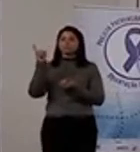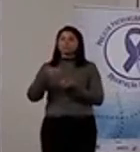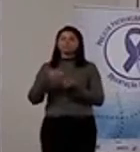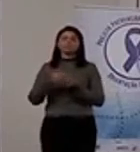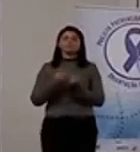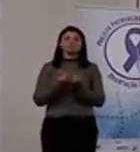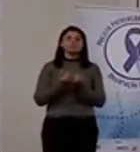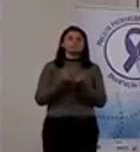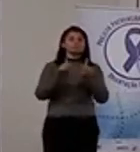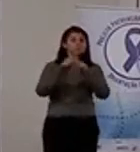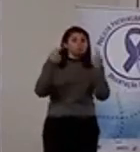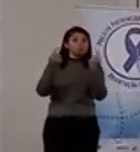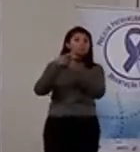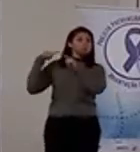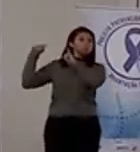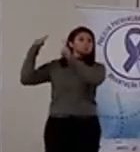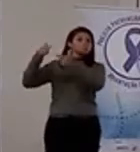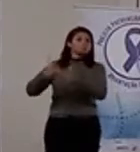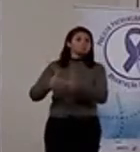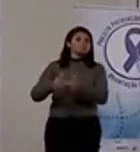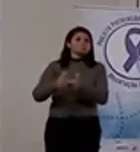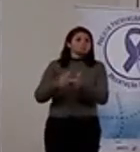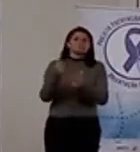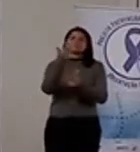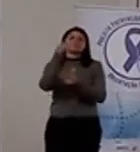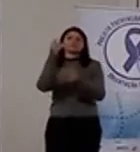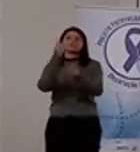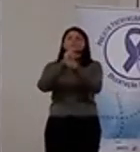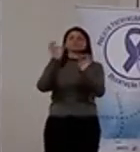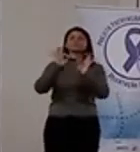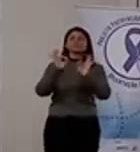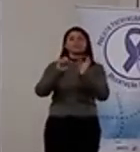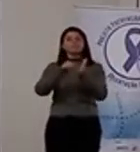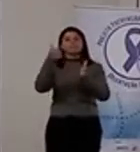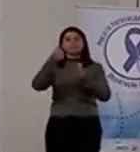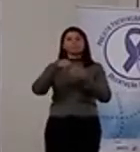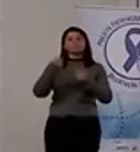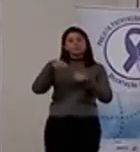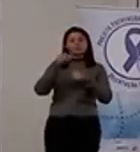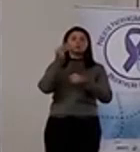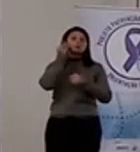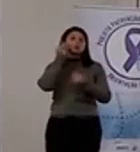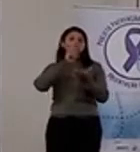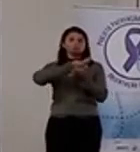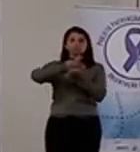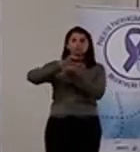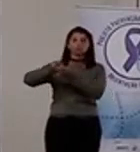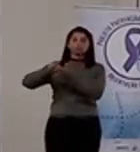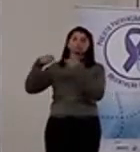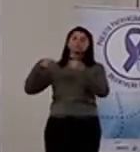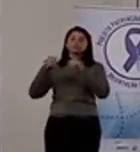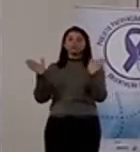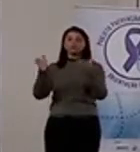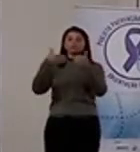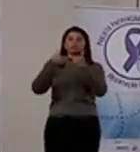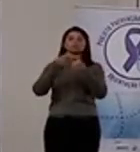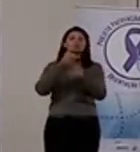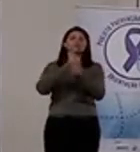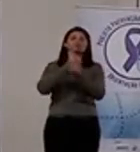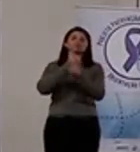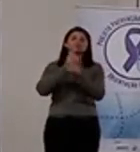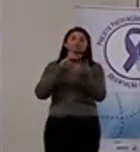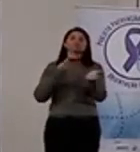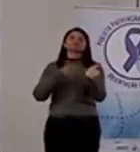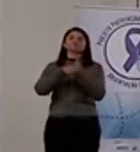são genéticas. Então, não é de primeira que você vai acertar sempre. Então, você também tem que fazer vários testes para poder fechar o diagnóstico. E uma das pistas que auxilia